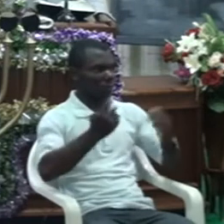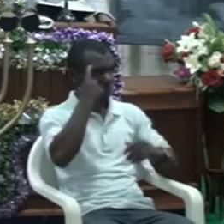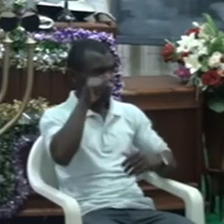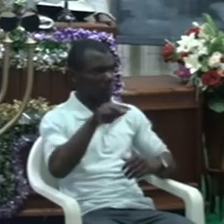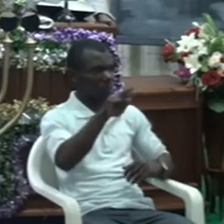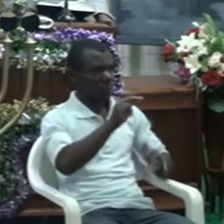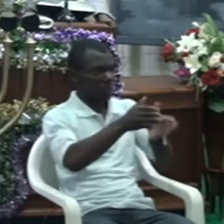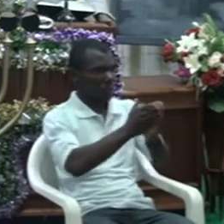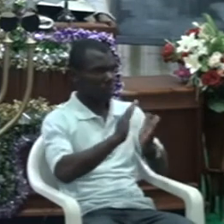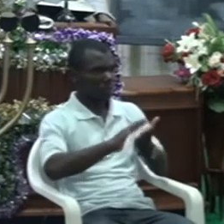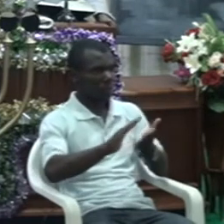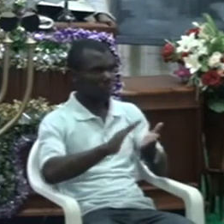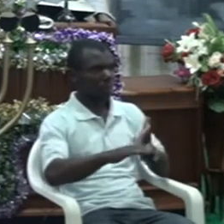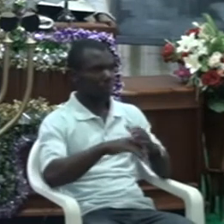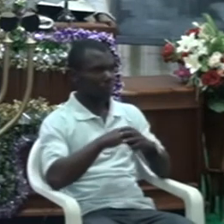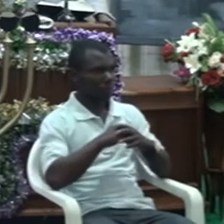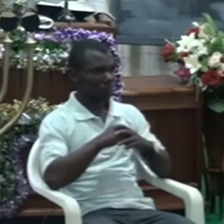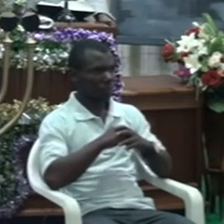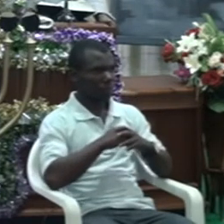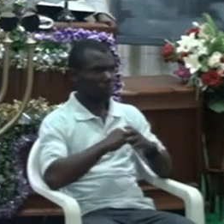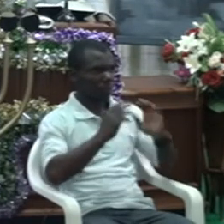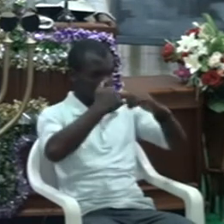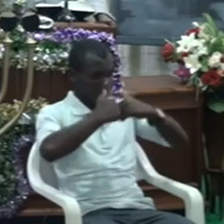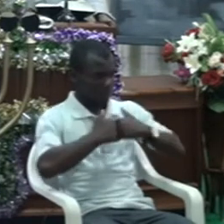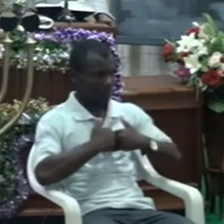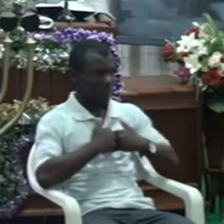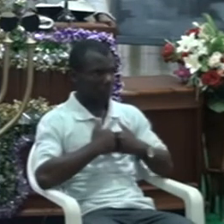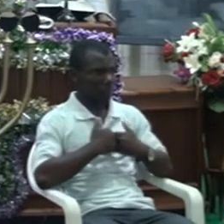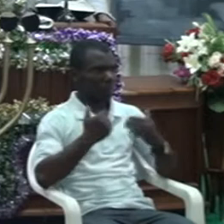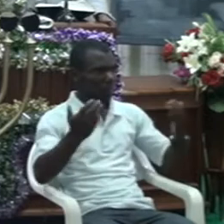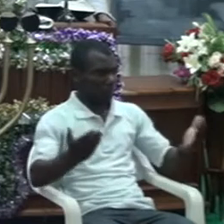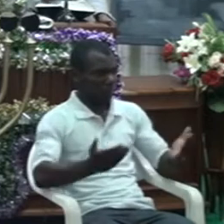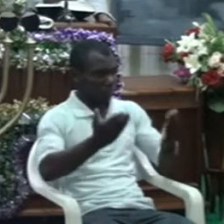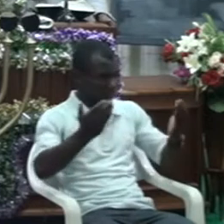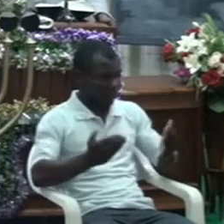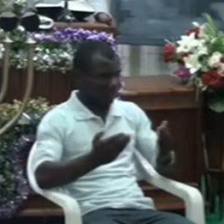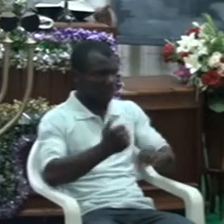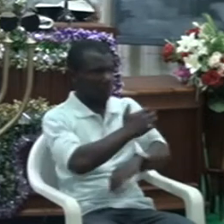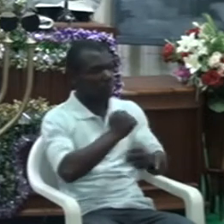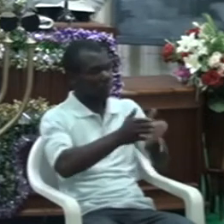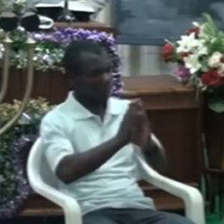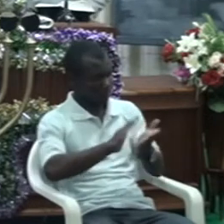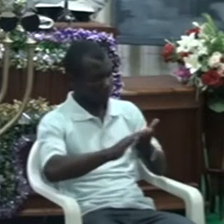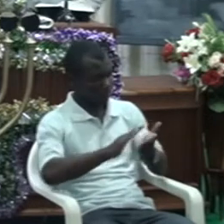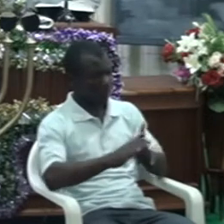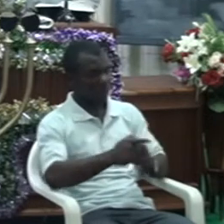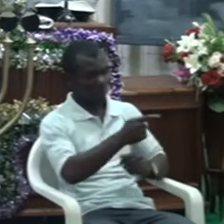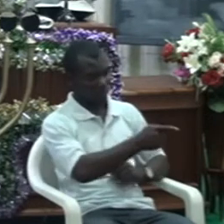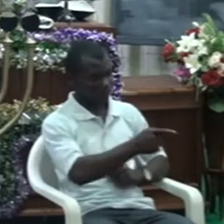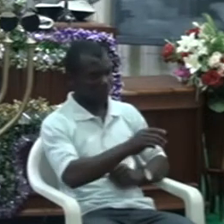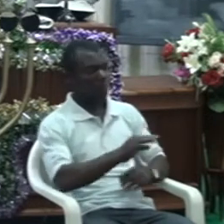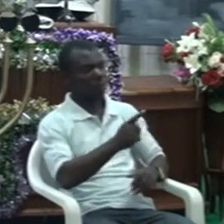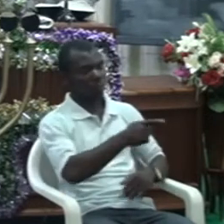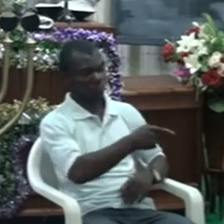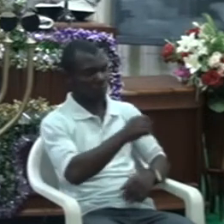ukatubu. Uwe na bidii ukatubu. Edizel, et repens-toi. Ça, c'est un âge. Hii